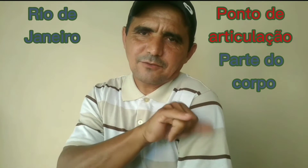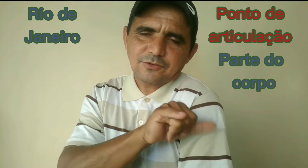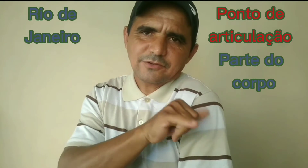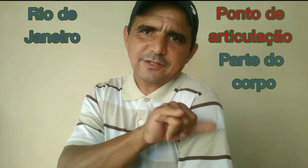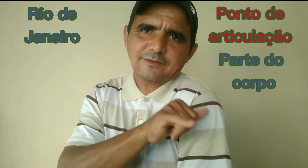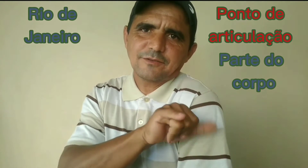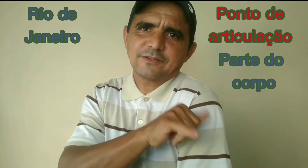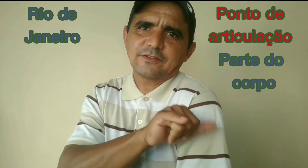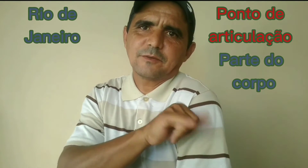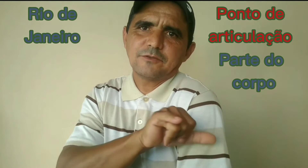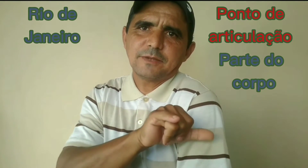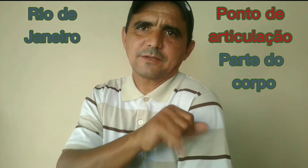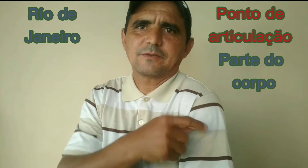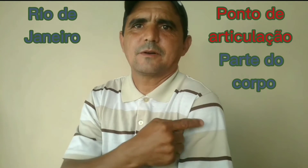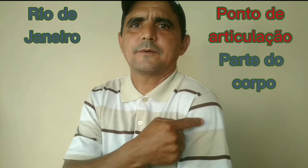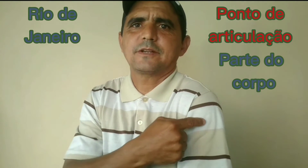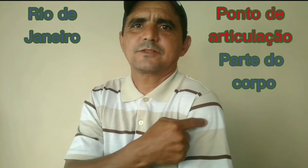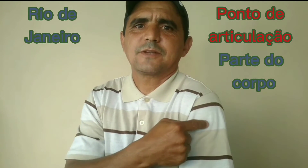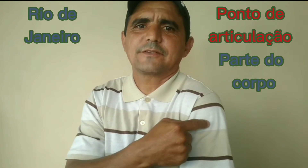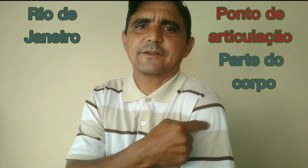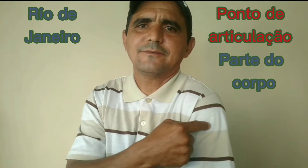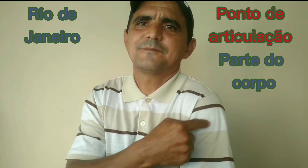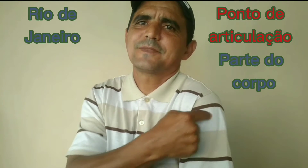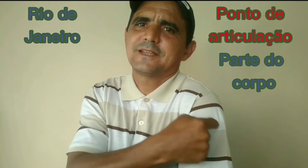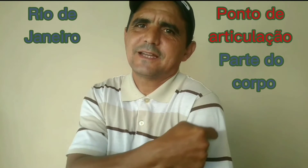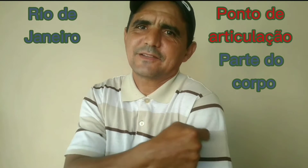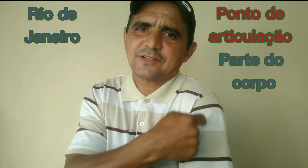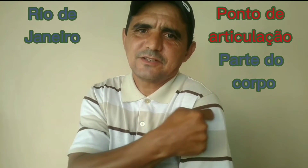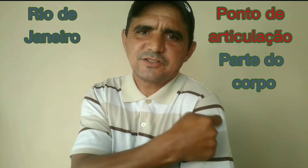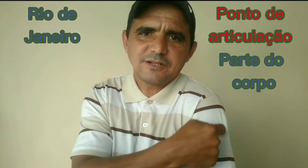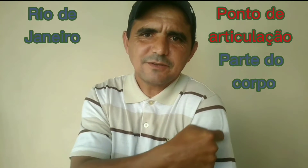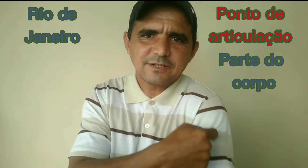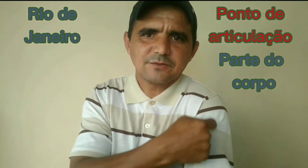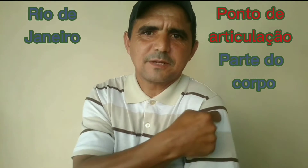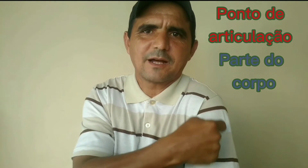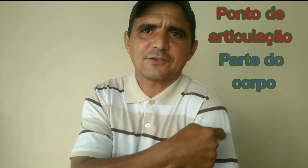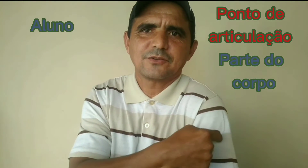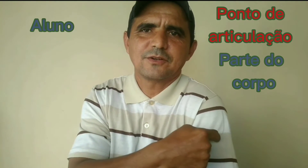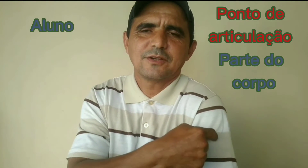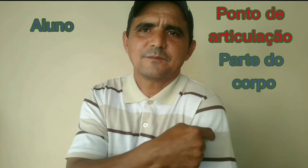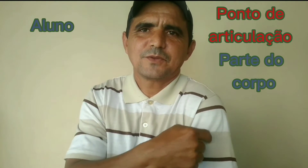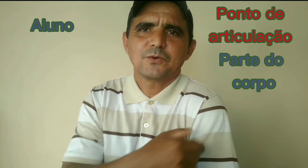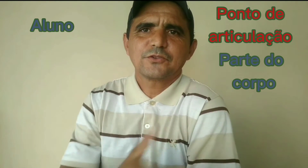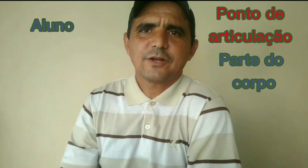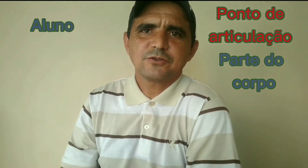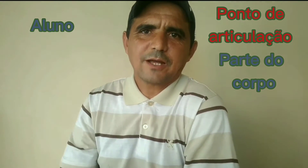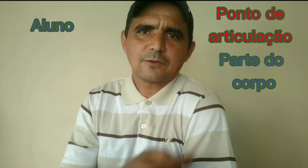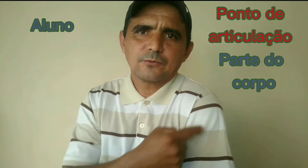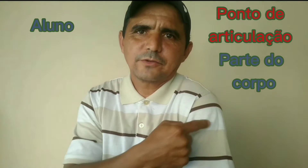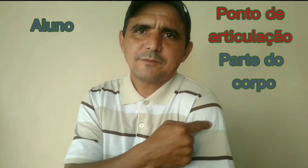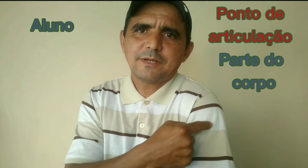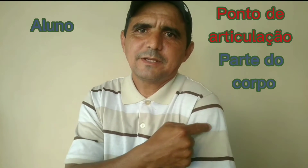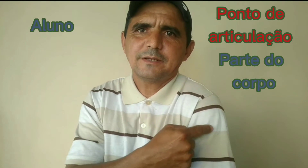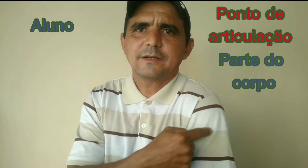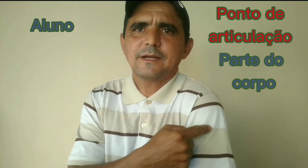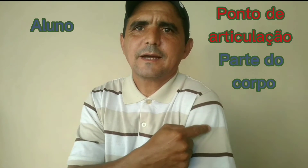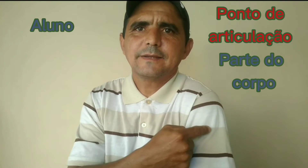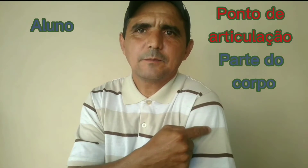então você fez esse movimento. Então o ponto de articulação é essa região aqui do braço. O sinal de aluno também, aqui é o